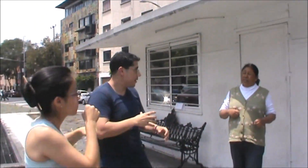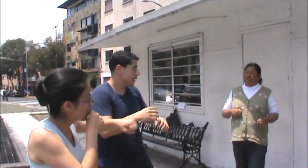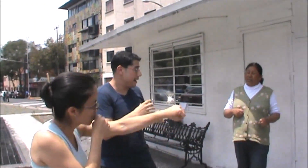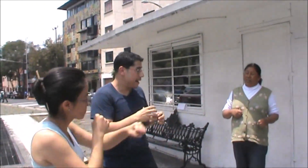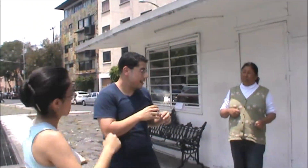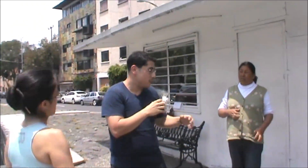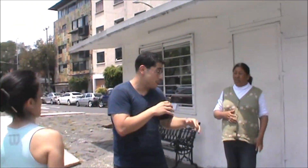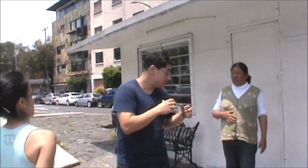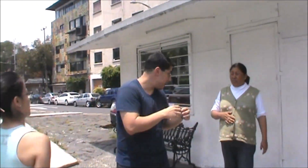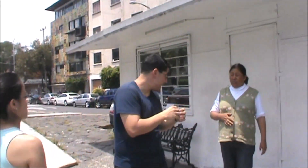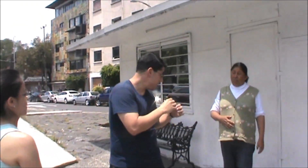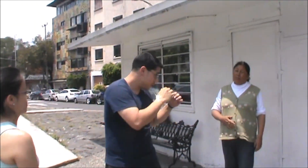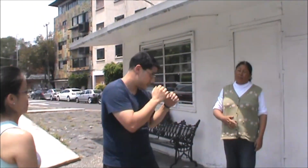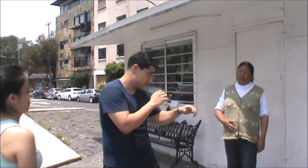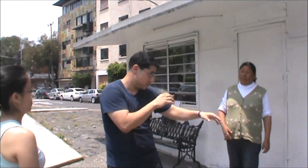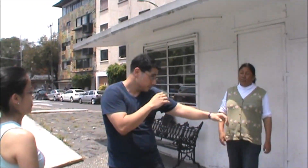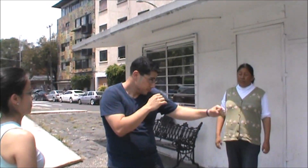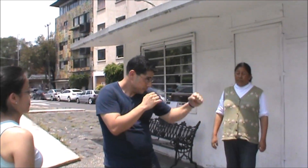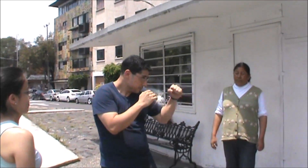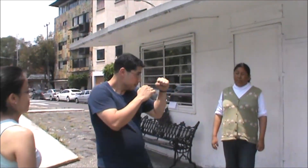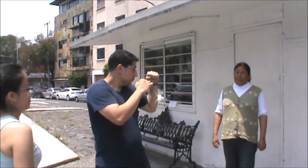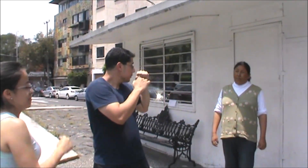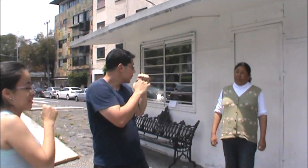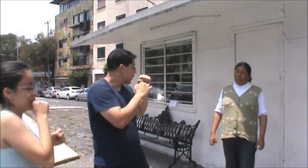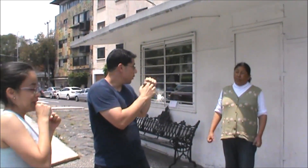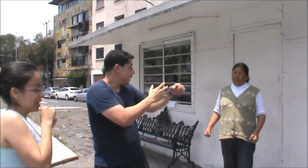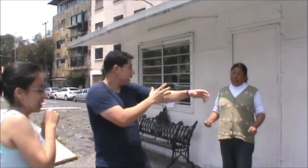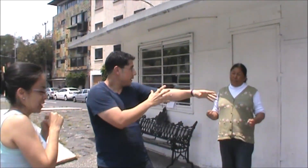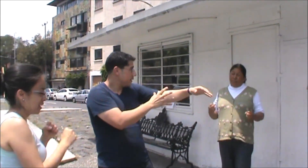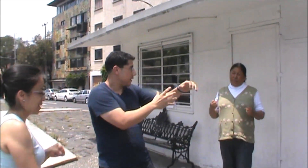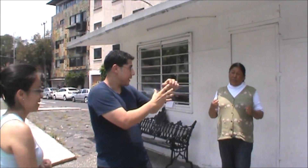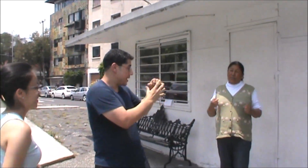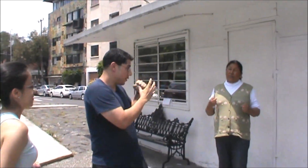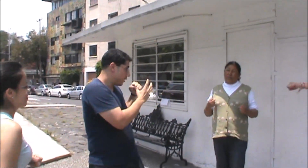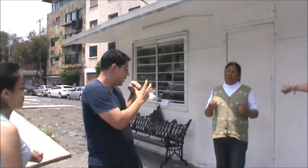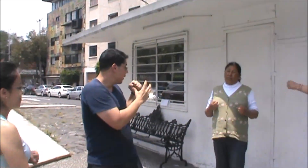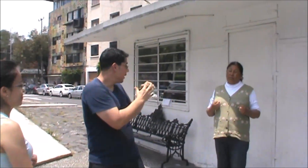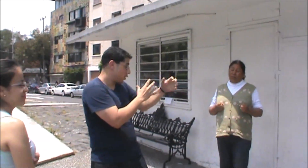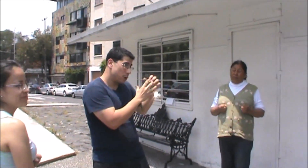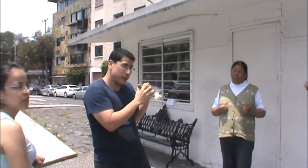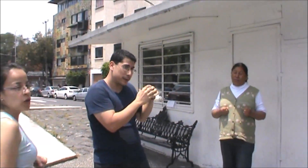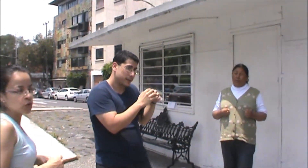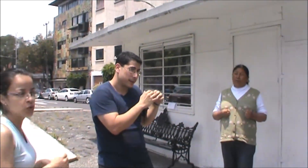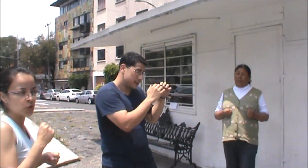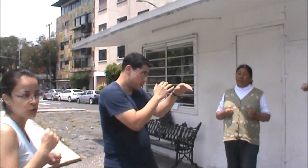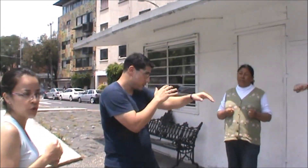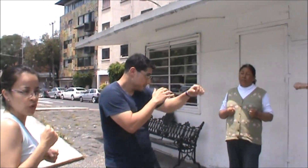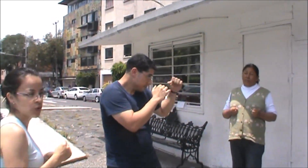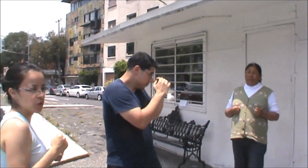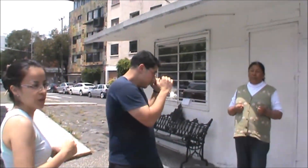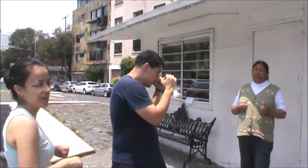El aire lo vamos a jalar cuando va trayendo el golpe.